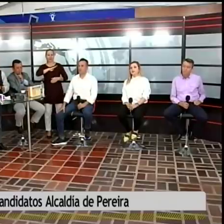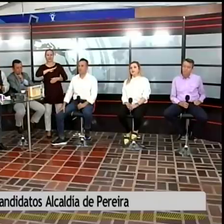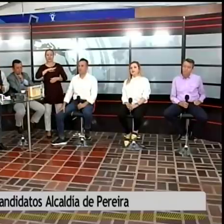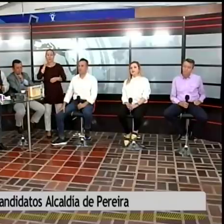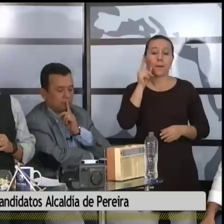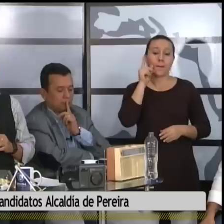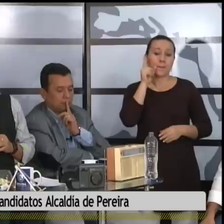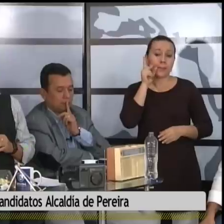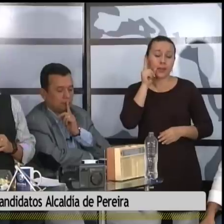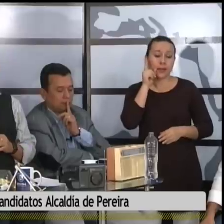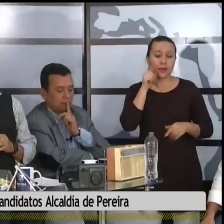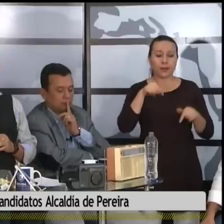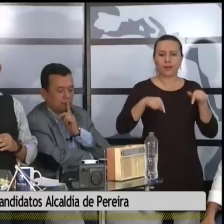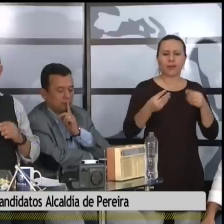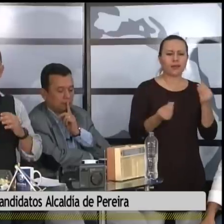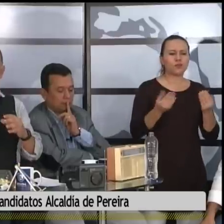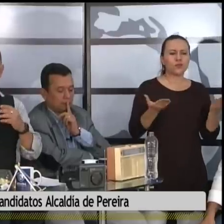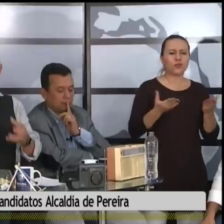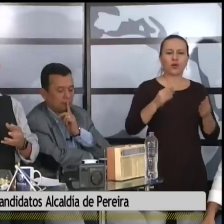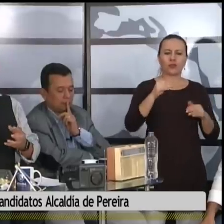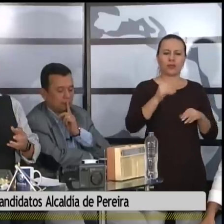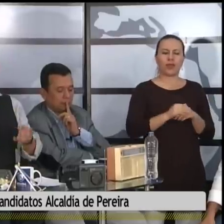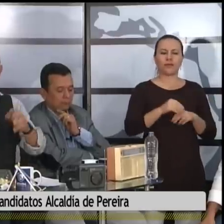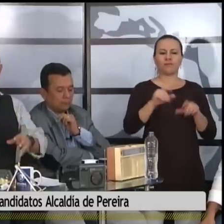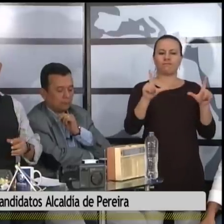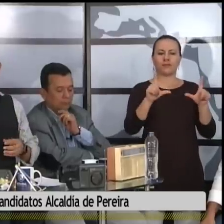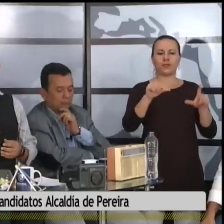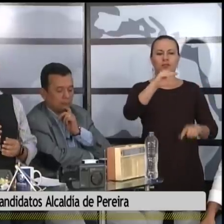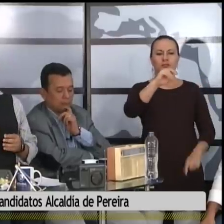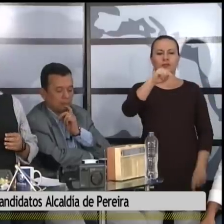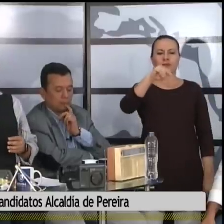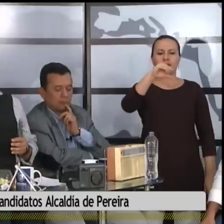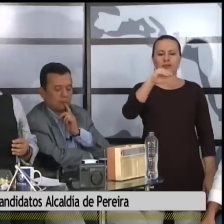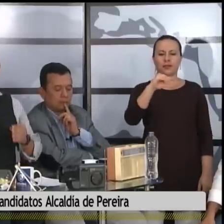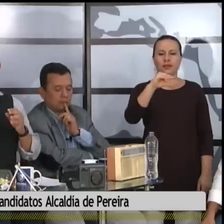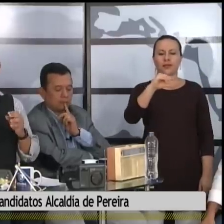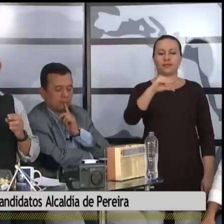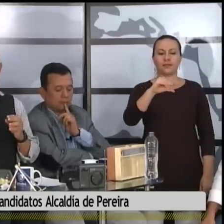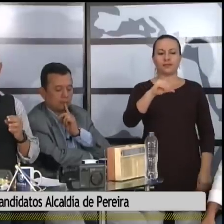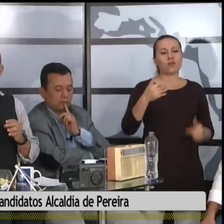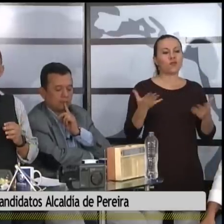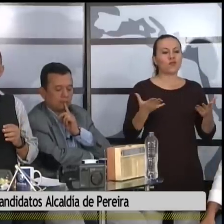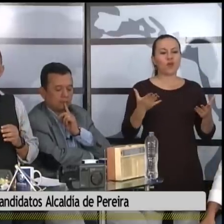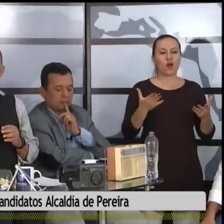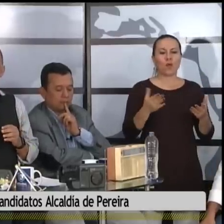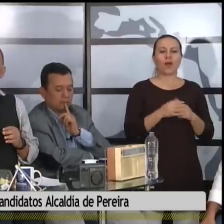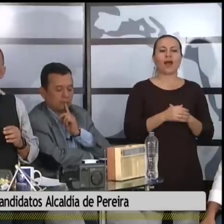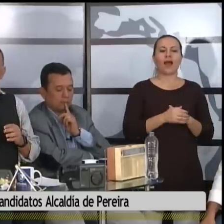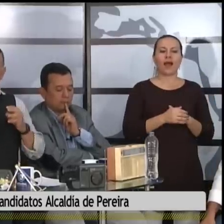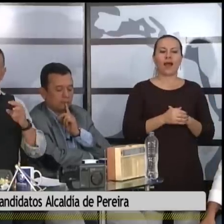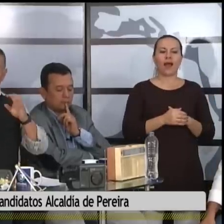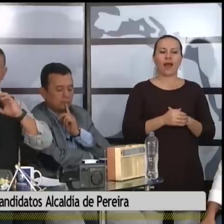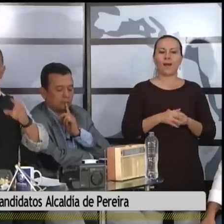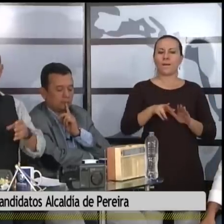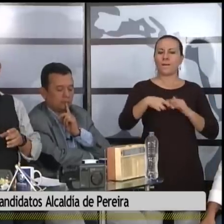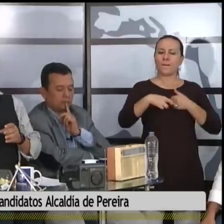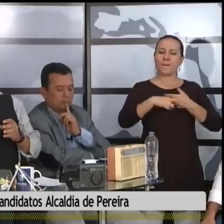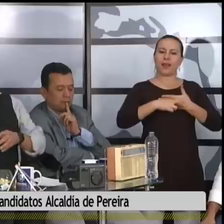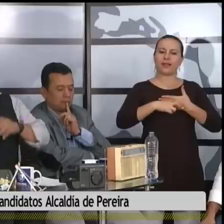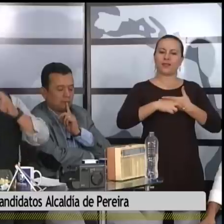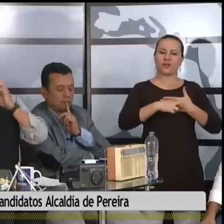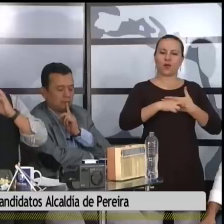Pereira. Lo estamos originando a través del canal CNC de Legom Telecomunicaciones, a través de la plataforma de Canal